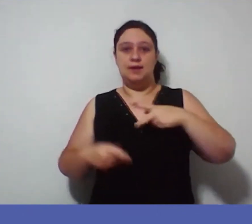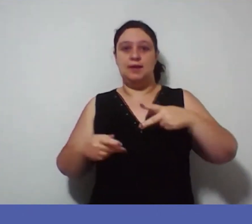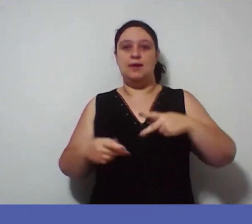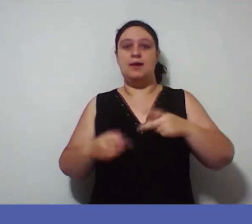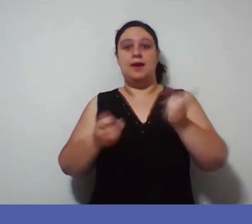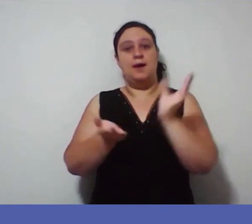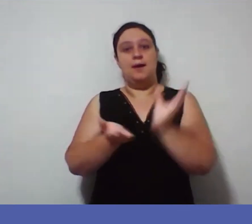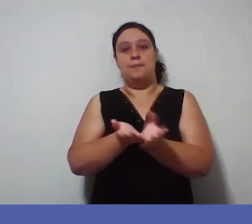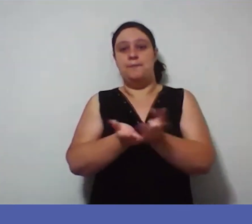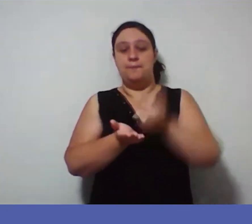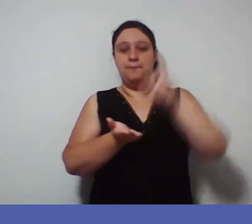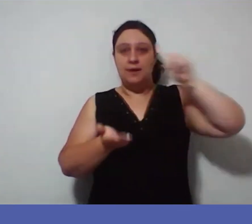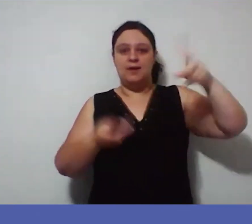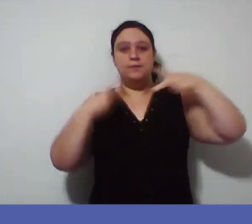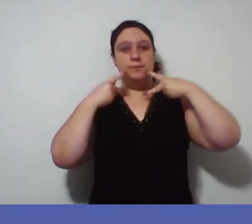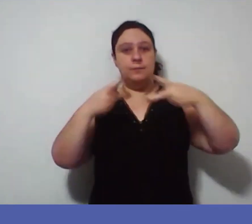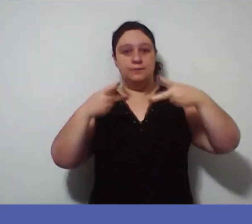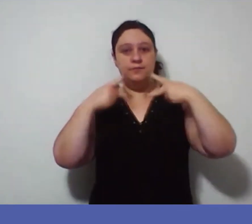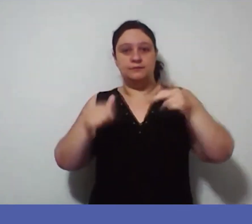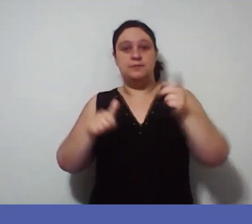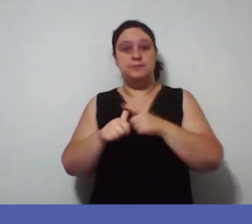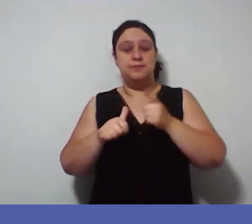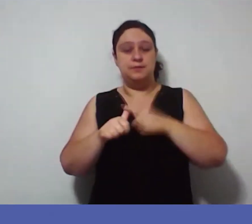Primeiro, o Evangelho do Reino tem que avançar,